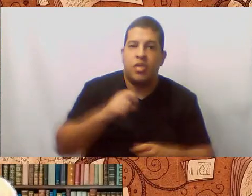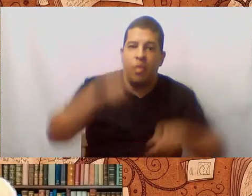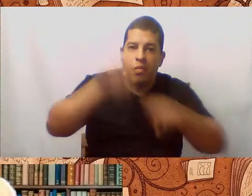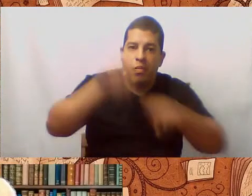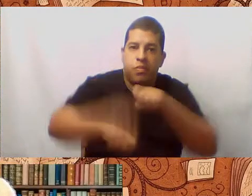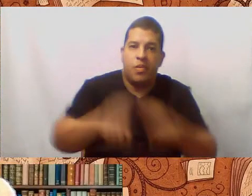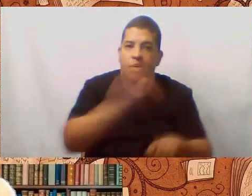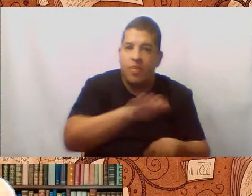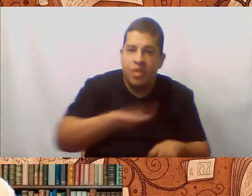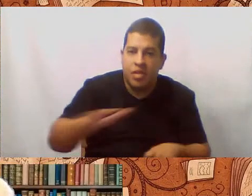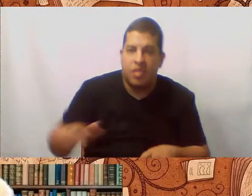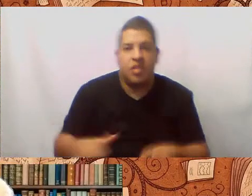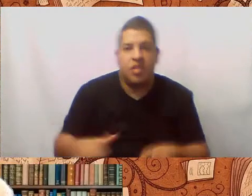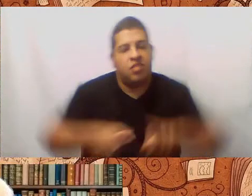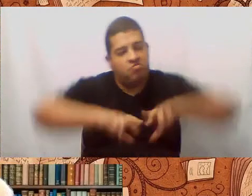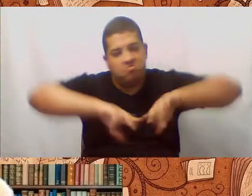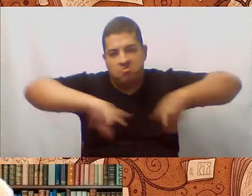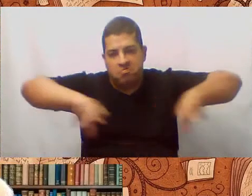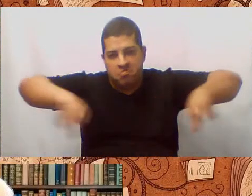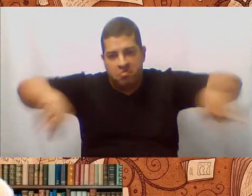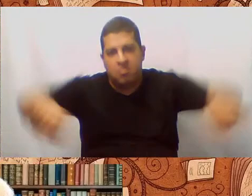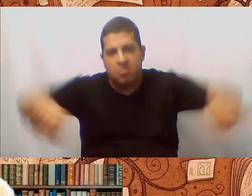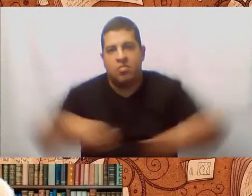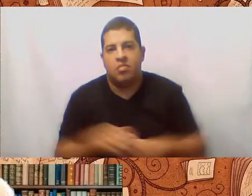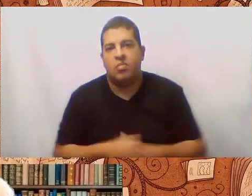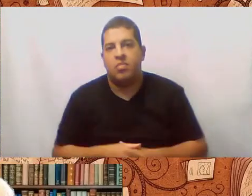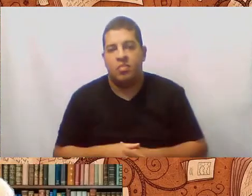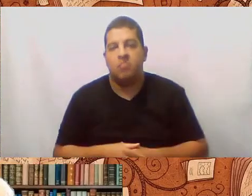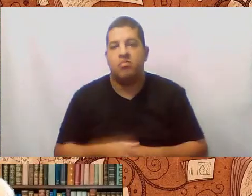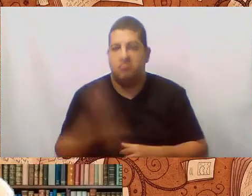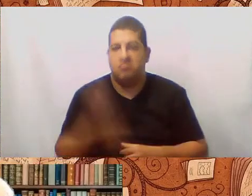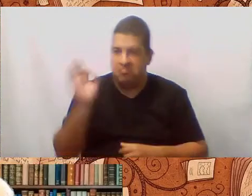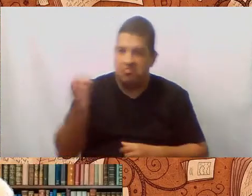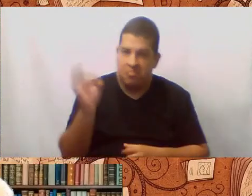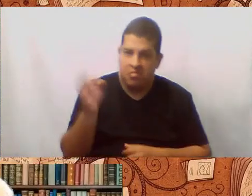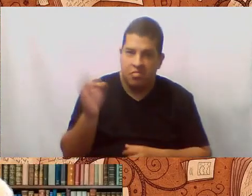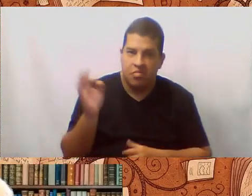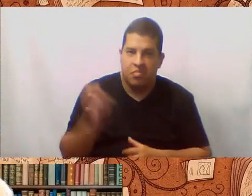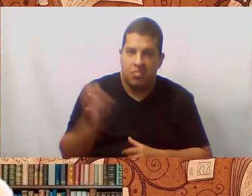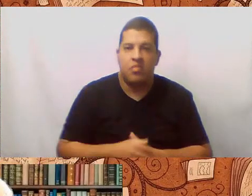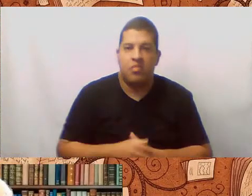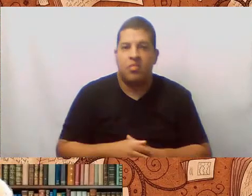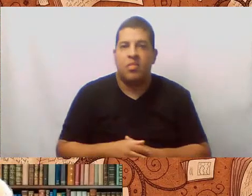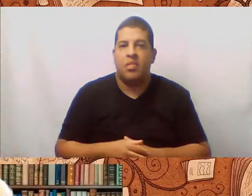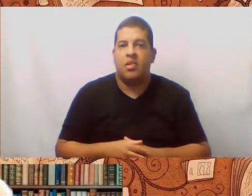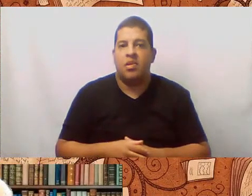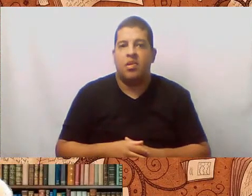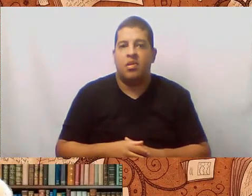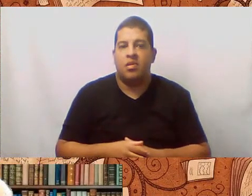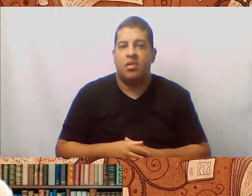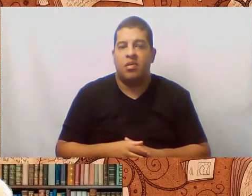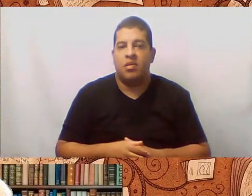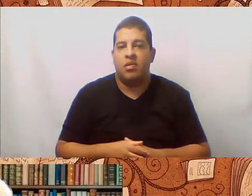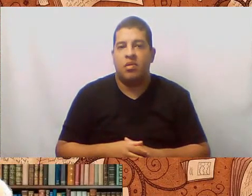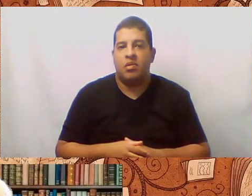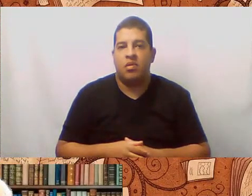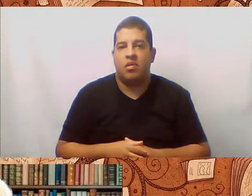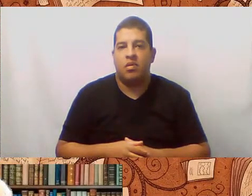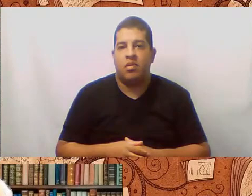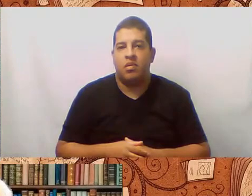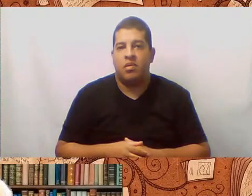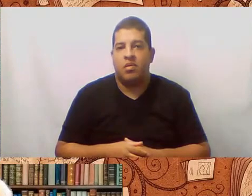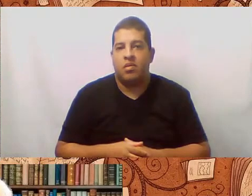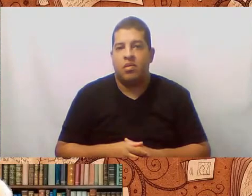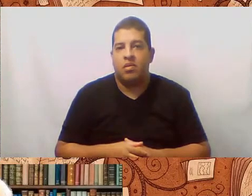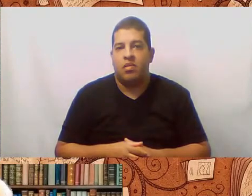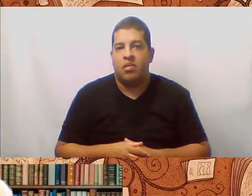Perfeitamente. Eu acho que toda a análise genealógica que eu tentei sustentar aqui ao longo dessa conferência é considerar